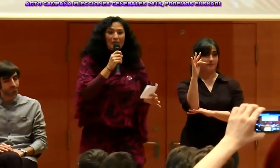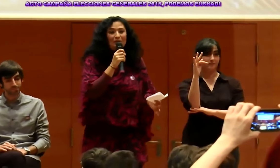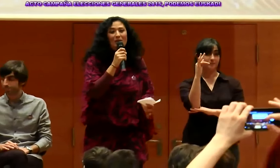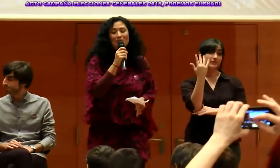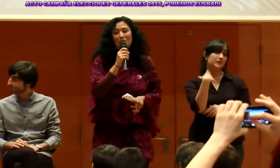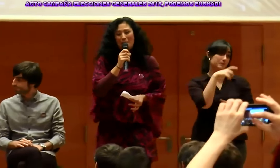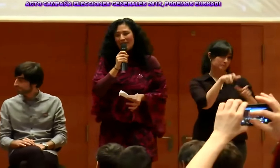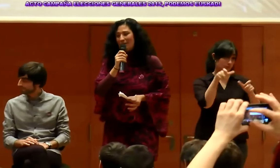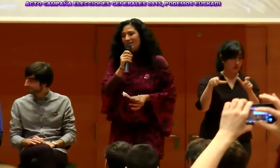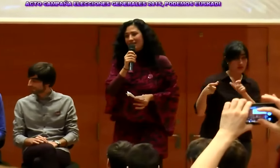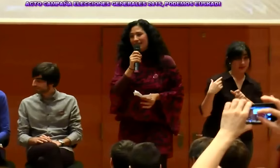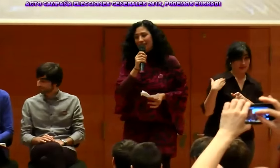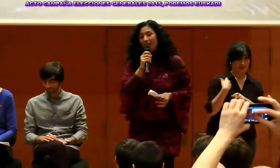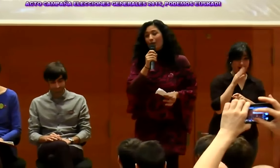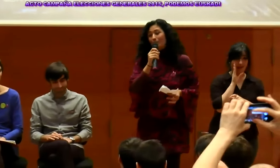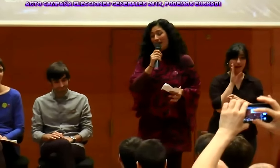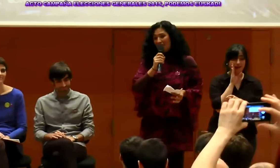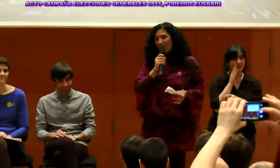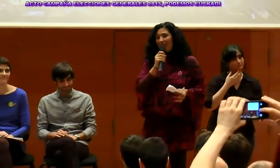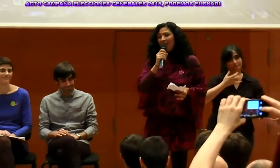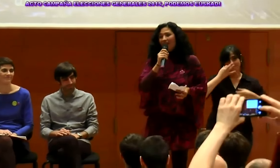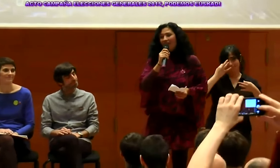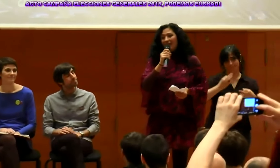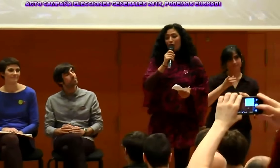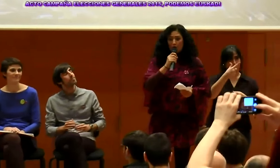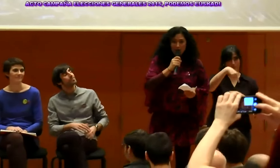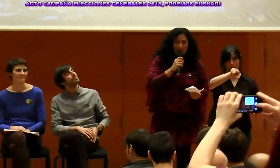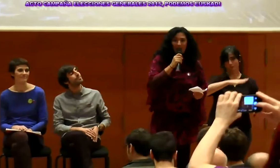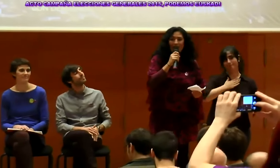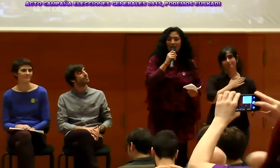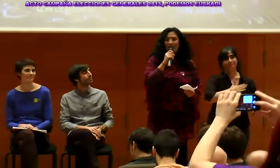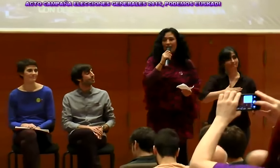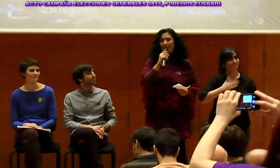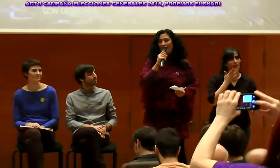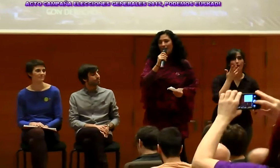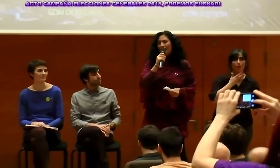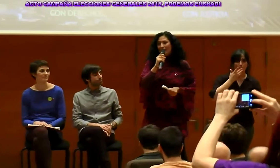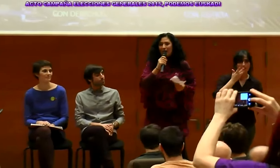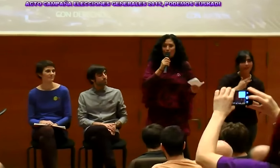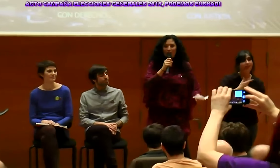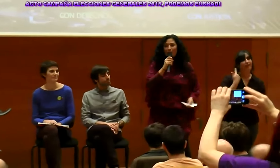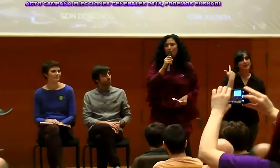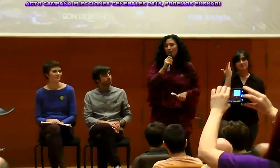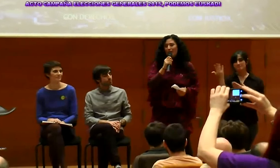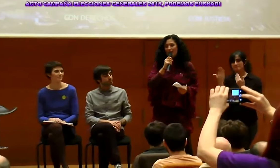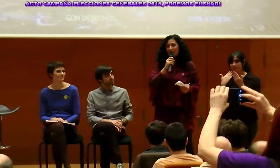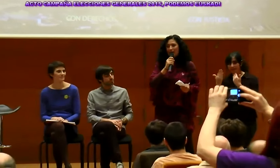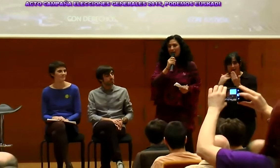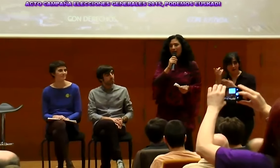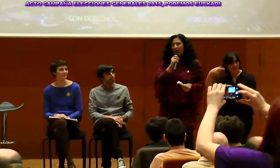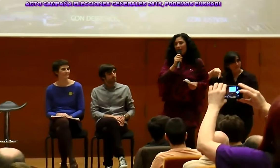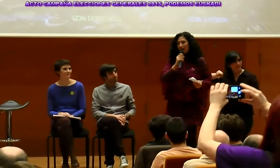que he mencionado seguramente habréis tenido el placer de conocerlas, de hablar con ellos, porque la